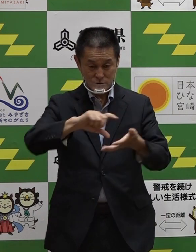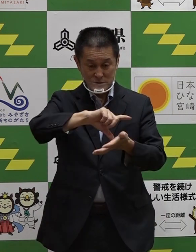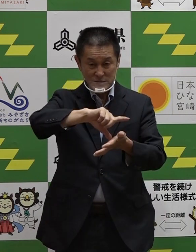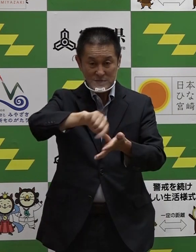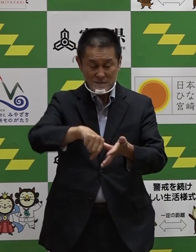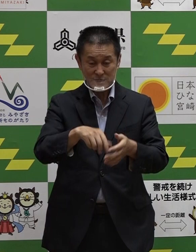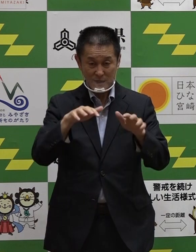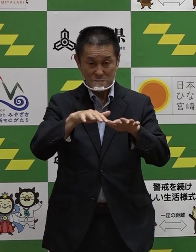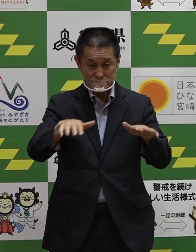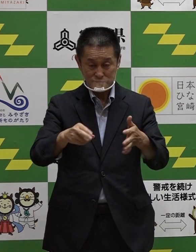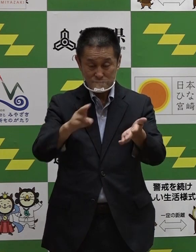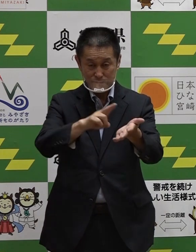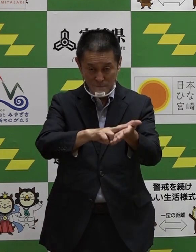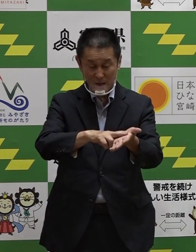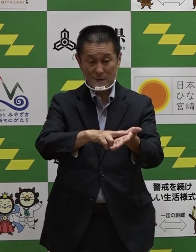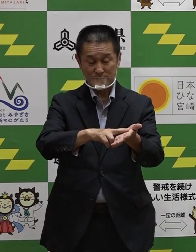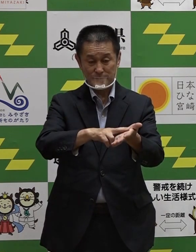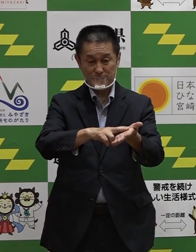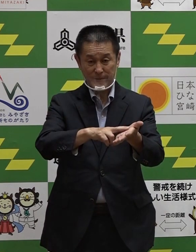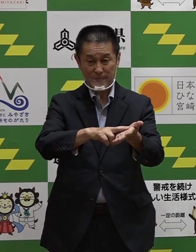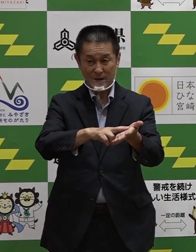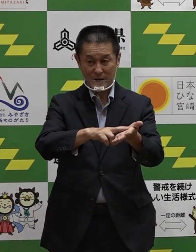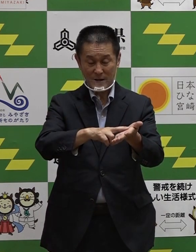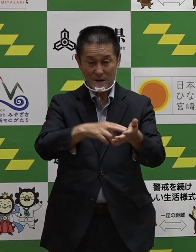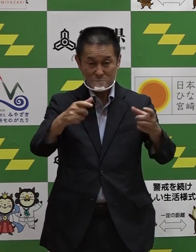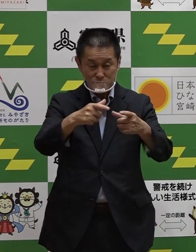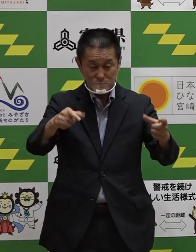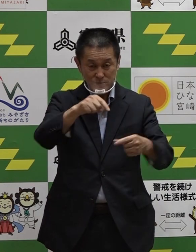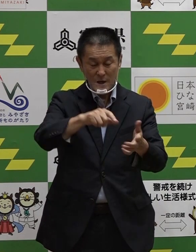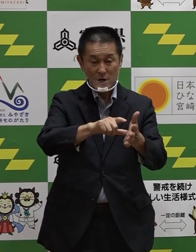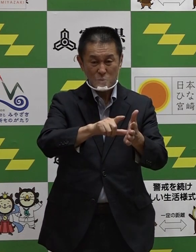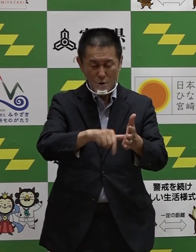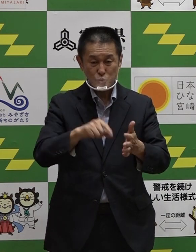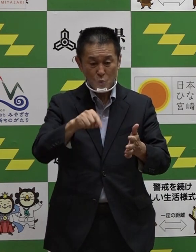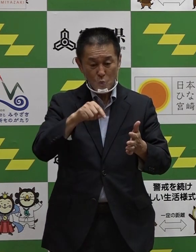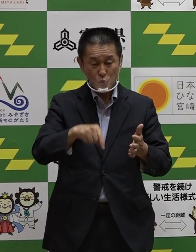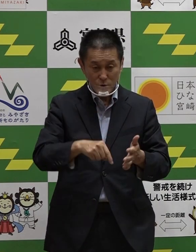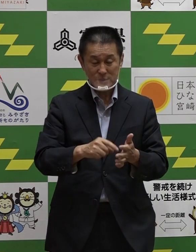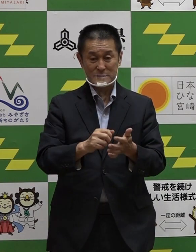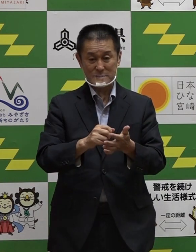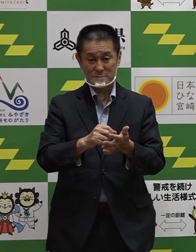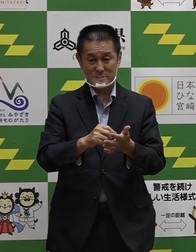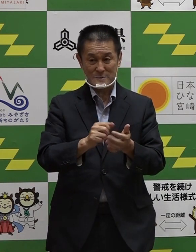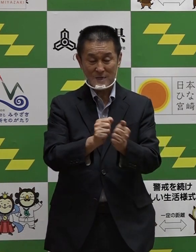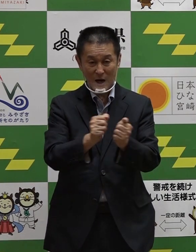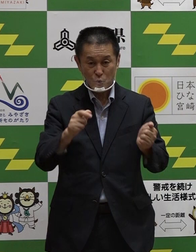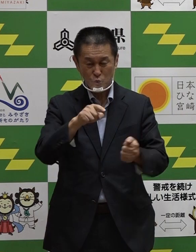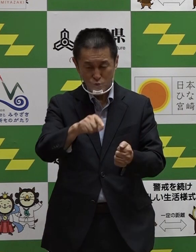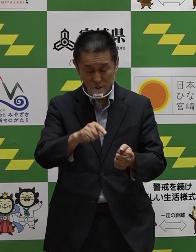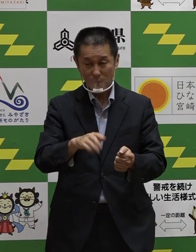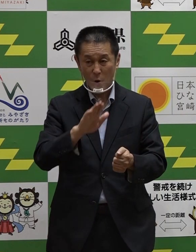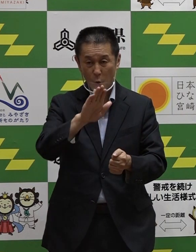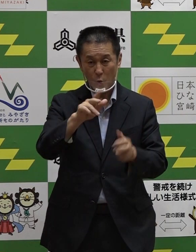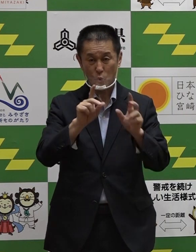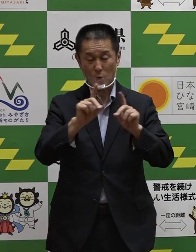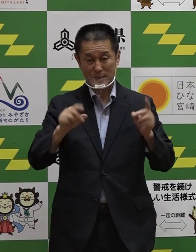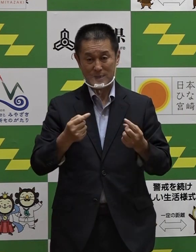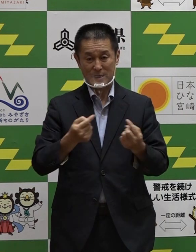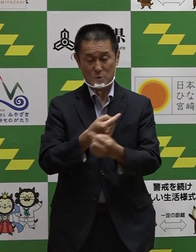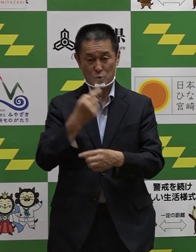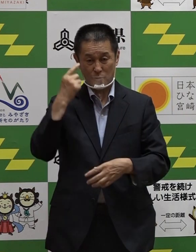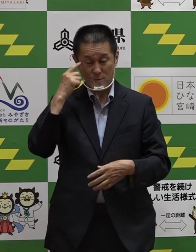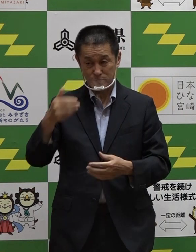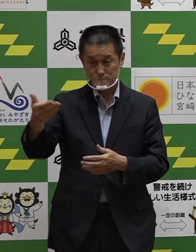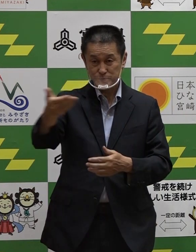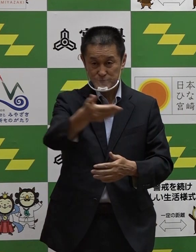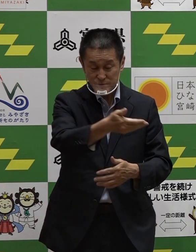域が指定なりこう明示したときにどういうタイミングで解除するかというのは今後の課題になろうかと思います。 それはまだ